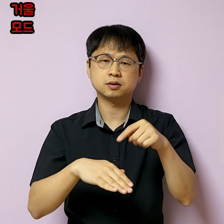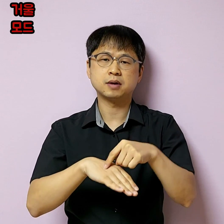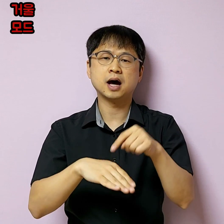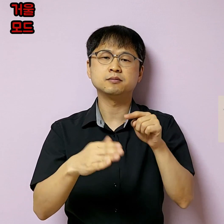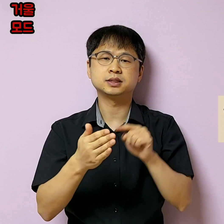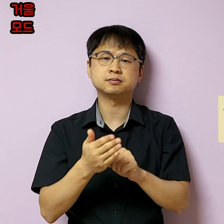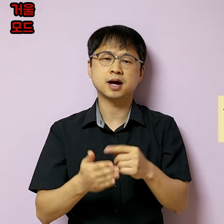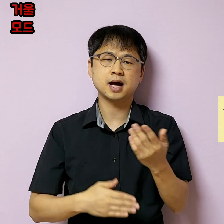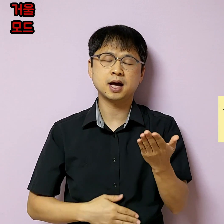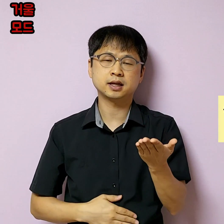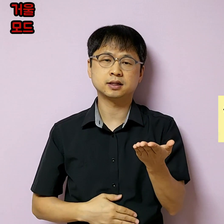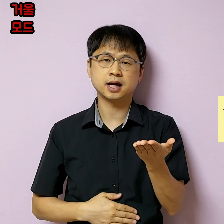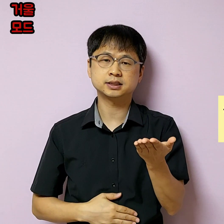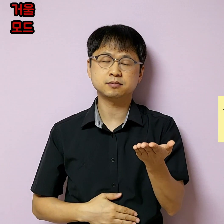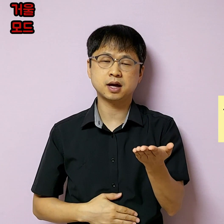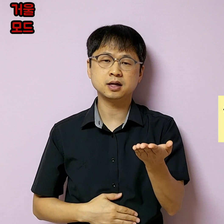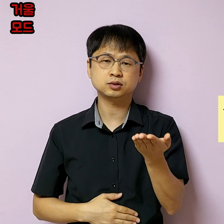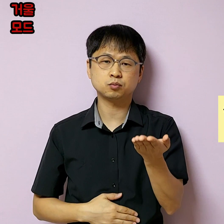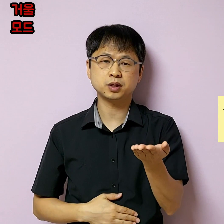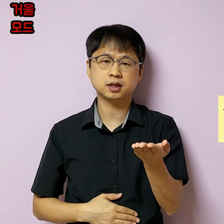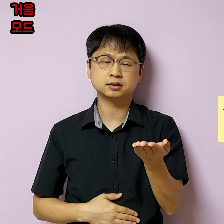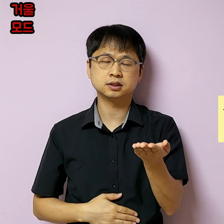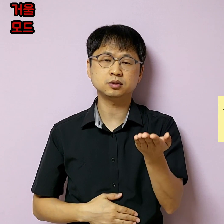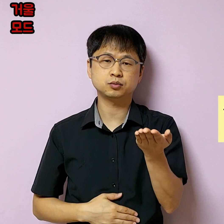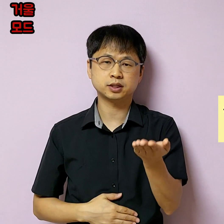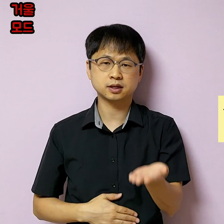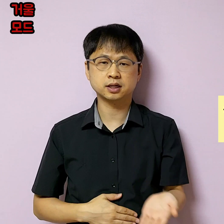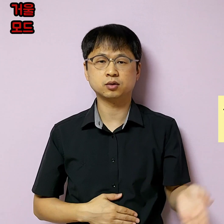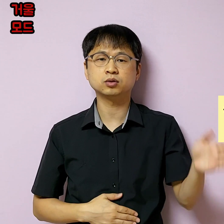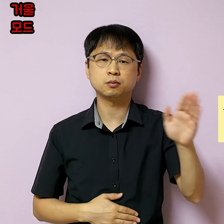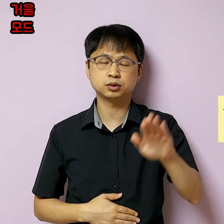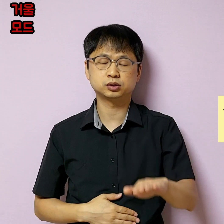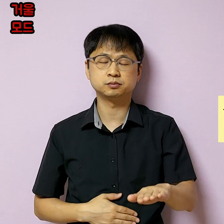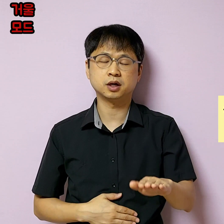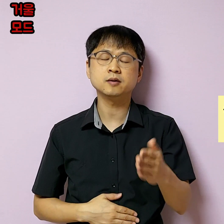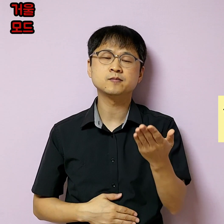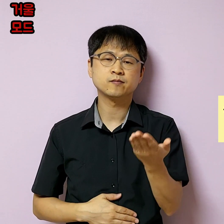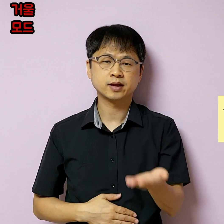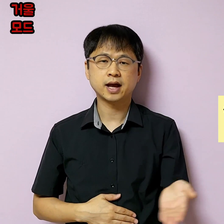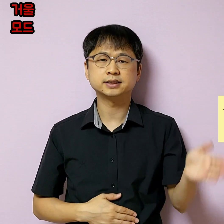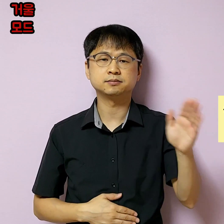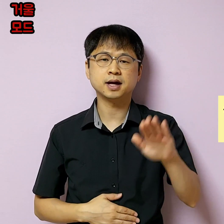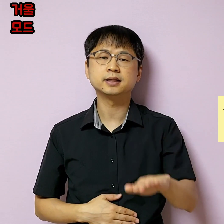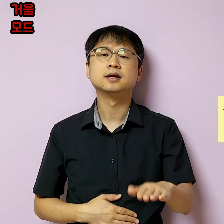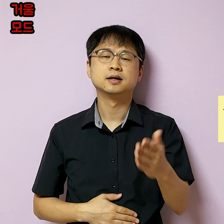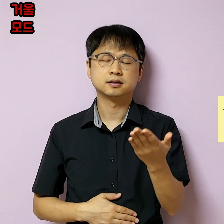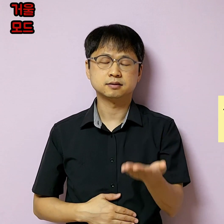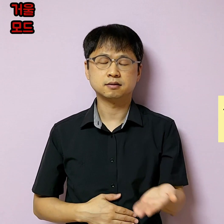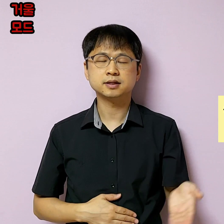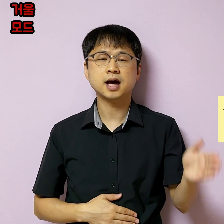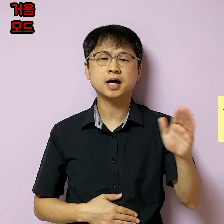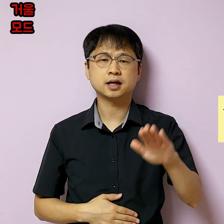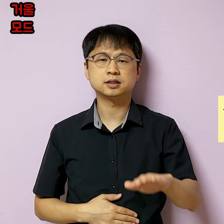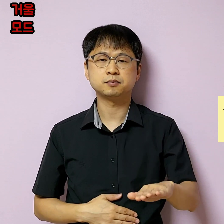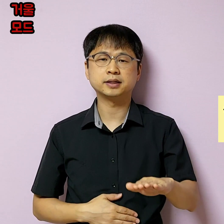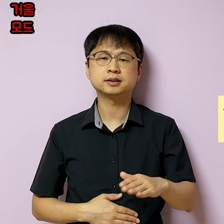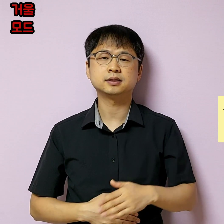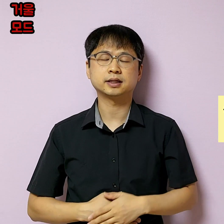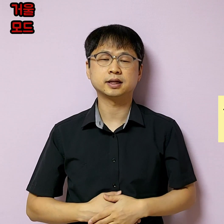여기서는 마음이지만 하는 하지만 손바닥을 위에서 아래로 덮어주시면 하지만 그러나 라는 반전을